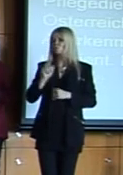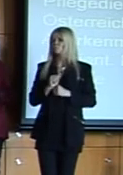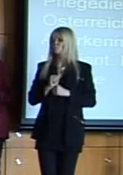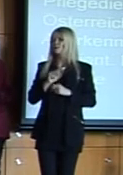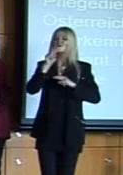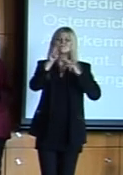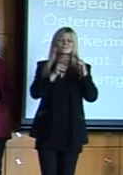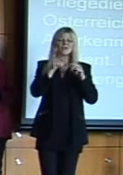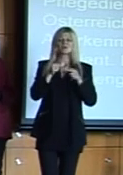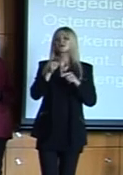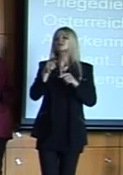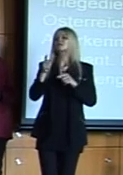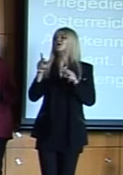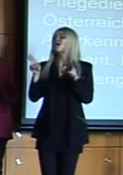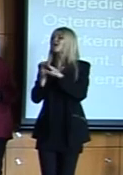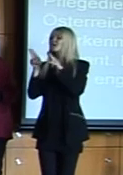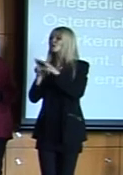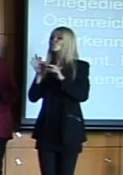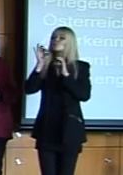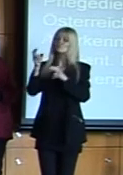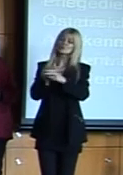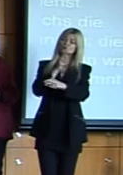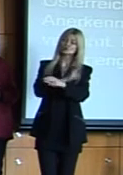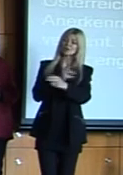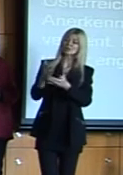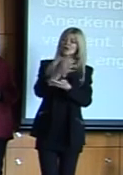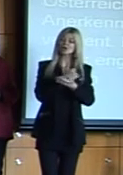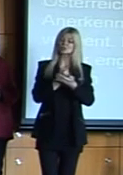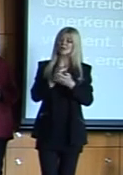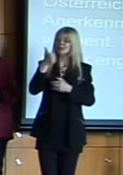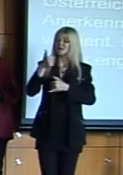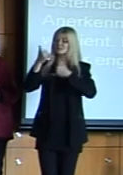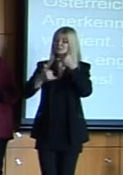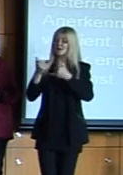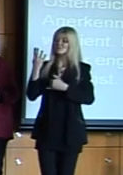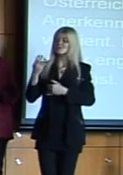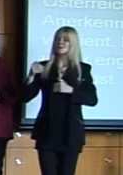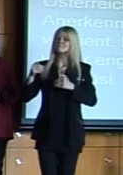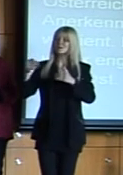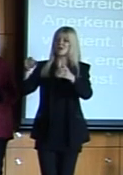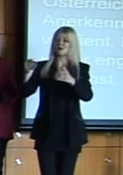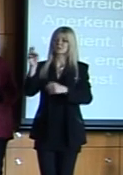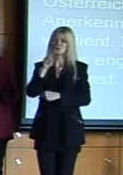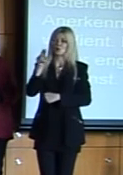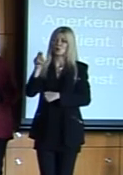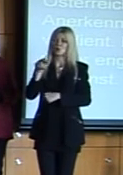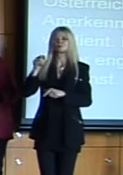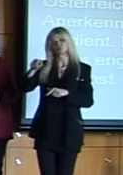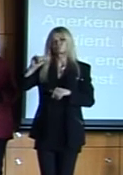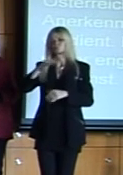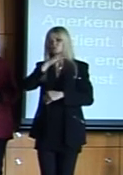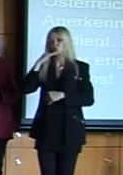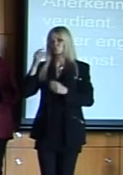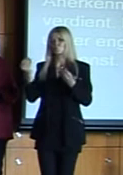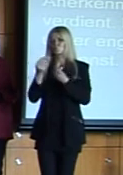ersparen dem österreichischen Staat pro Jahr 4 Milliarden Euro. Das muss Grund genug sein, um ihnen